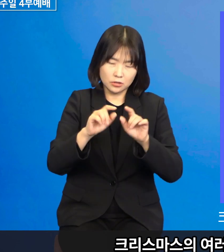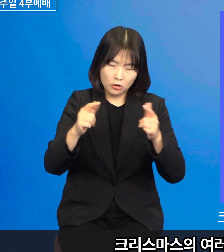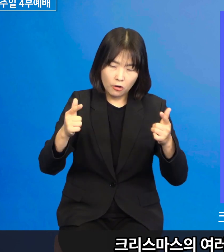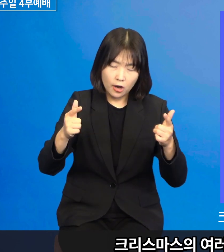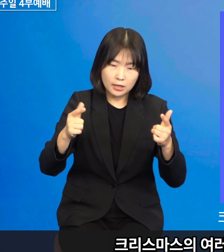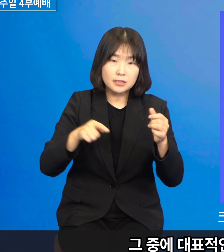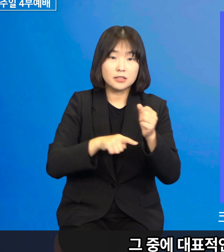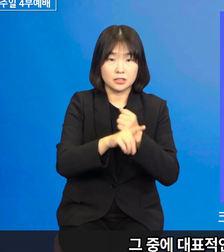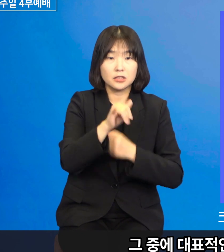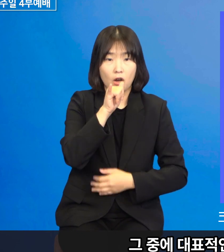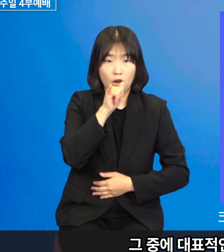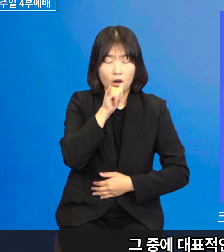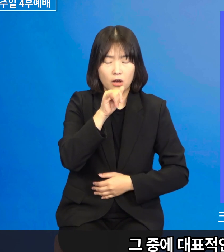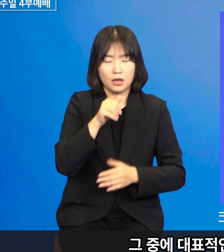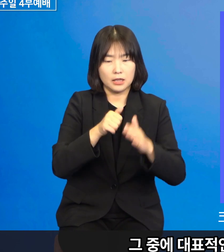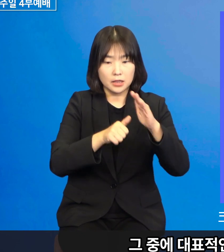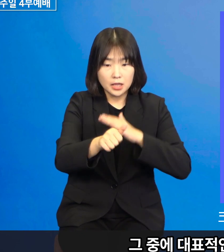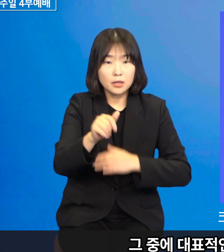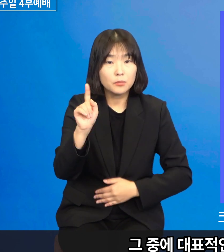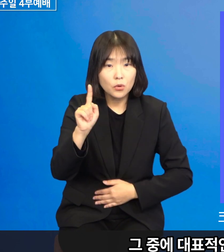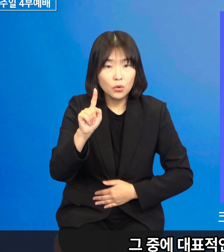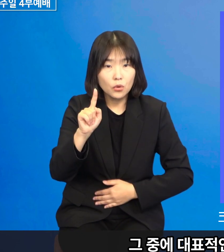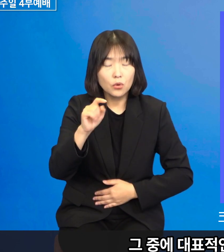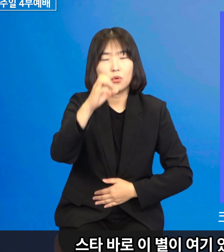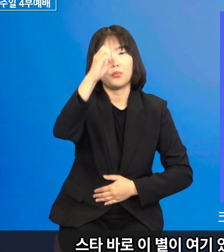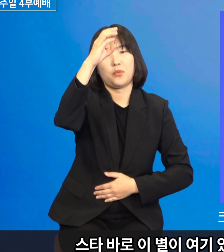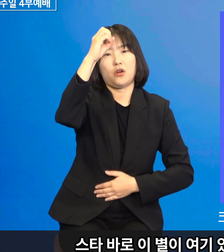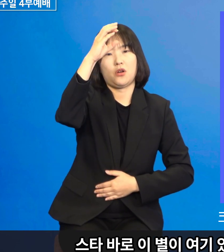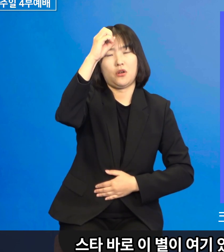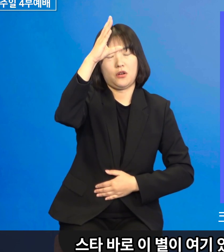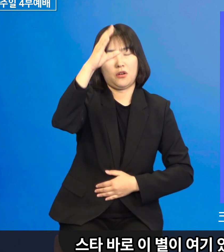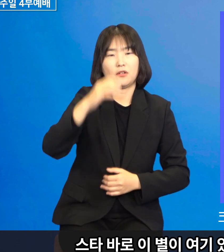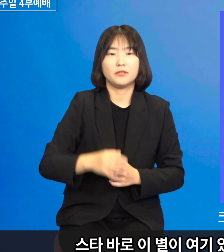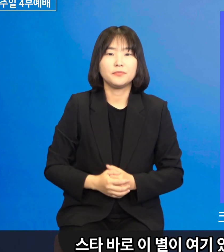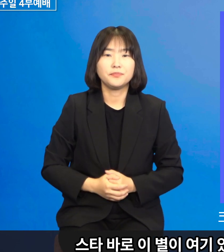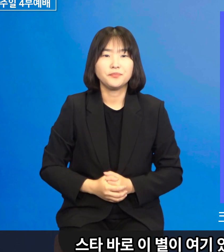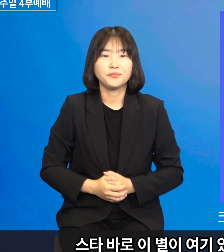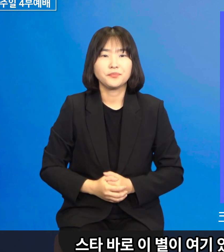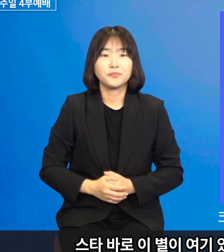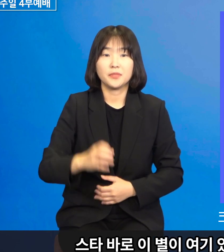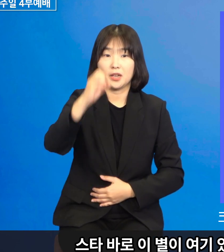상징이 있는데 그 중에 대표적인 것이 바로 별이죠. star. 바로